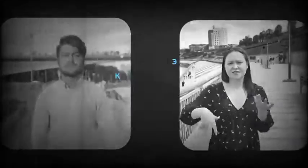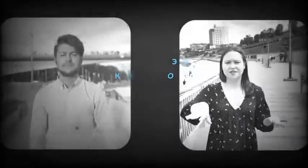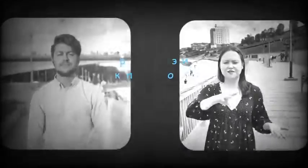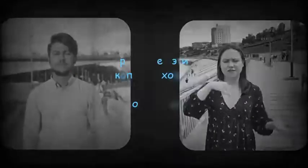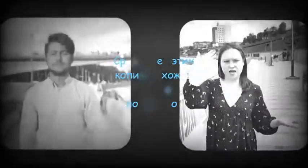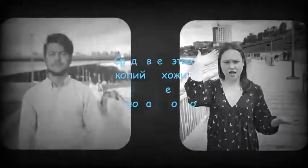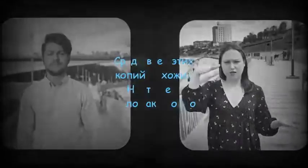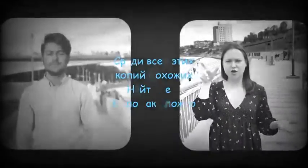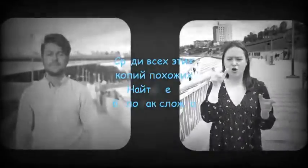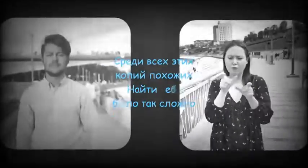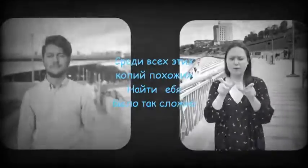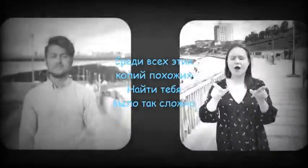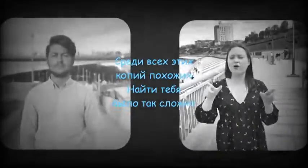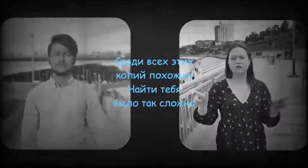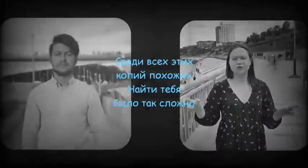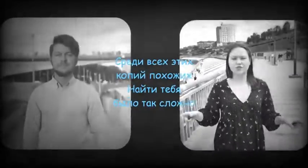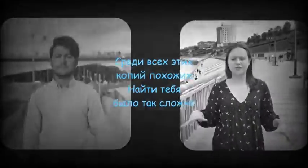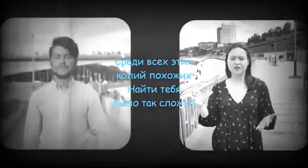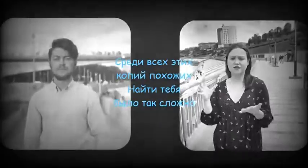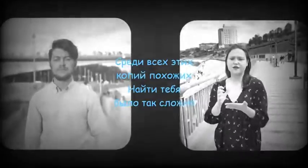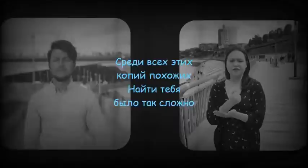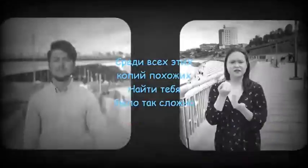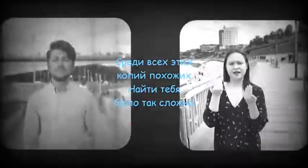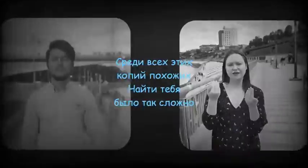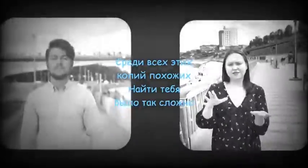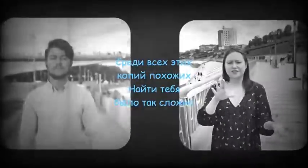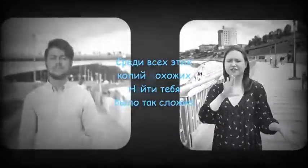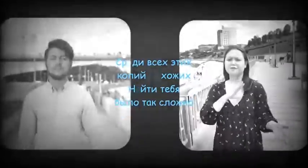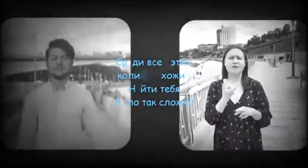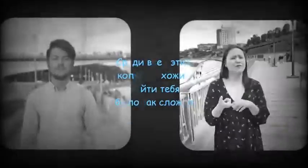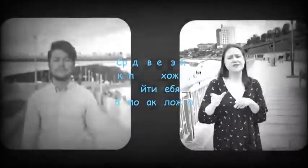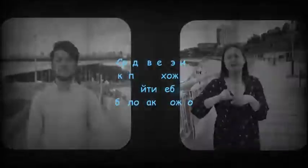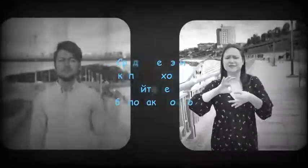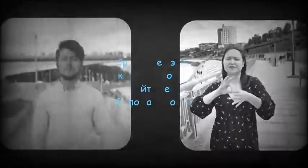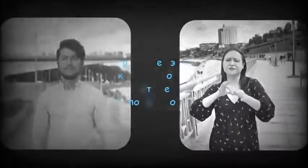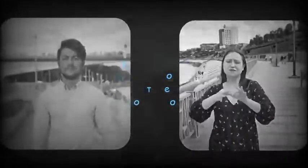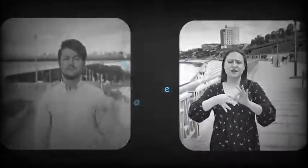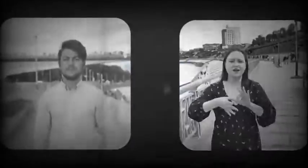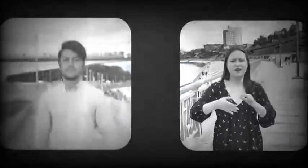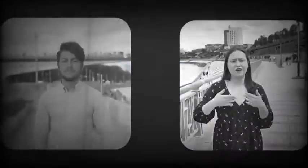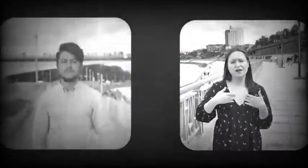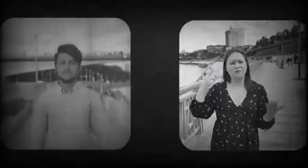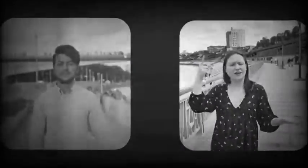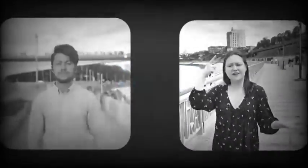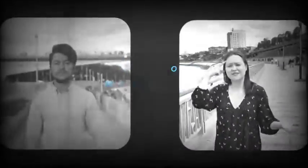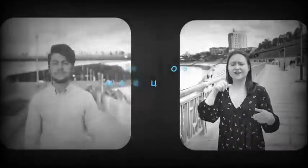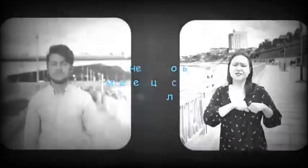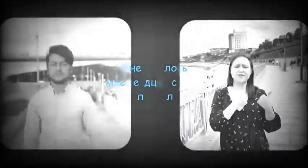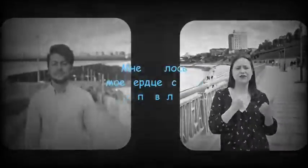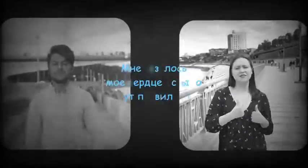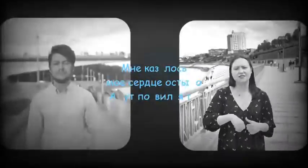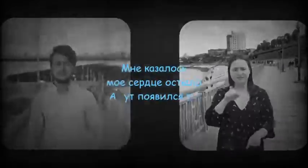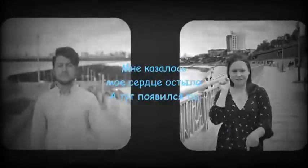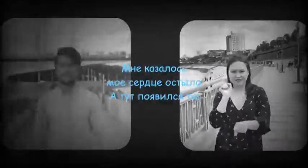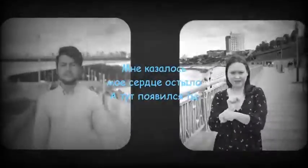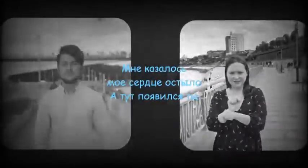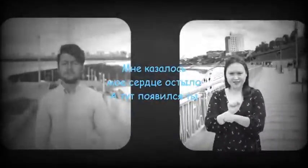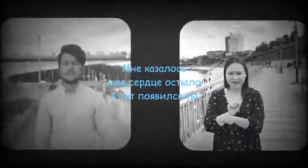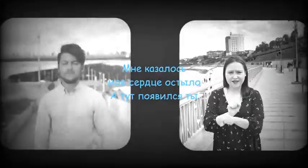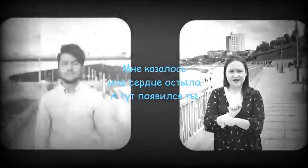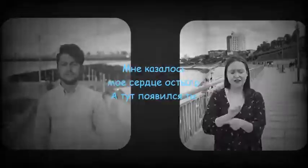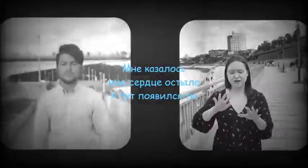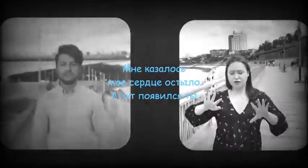этих копий похожих найти тебя было так сложно. Мне казалось, мое сердце остыло,